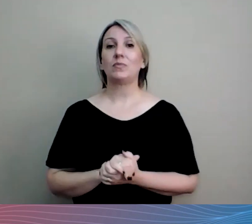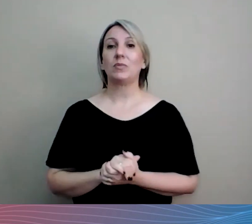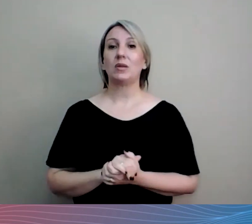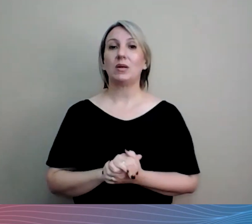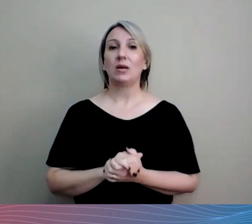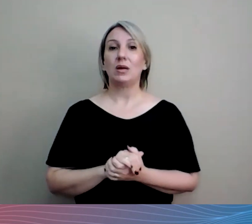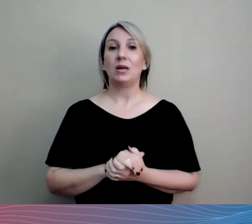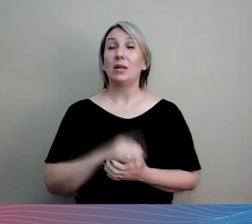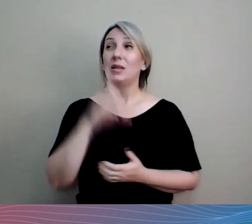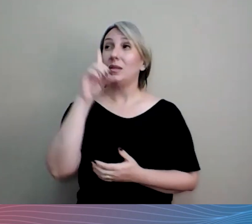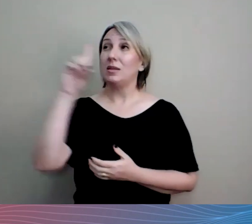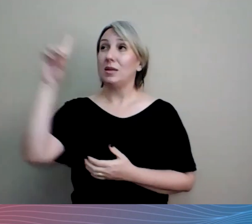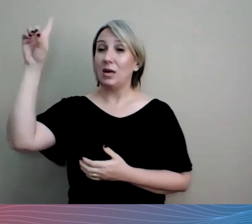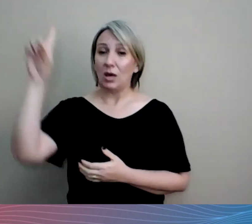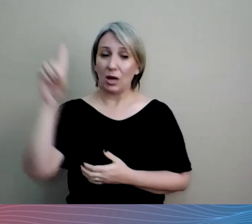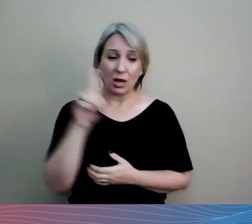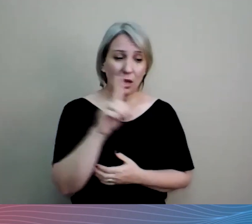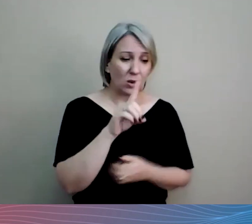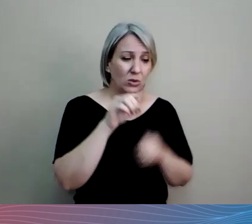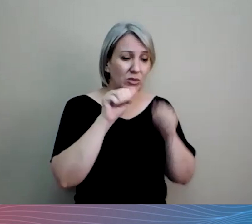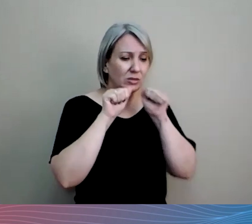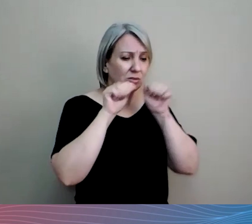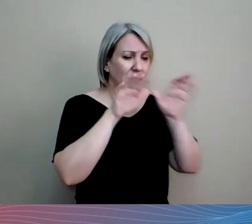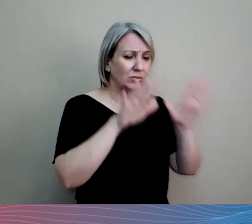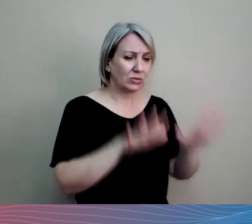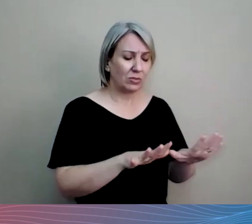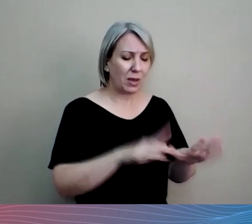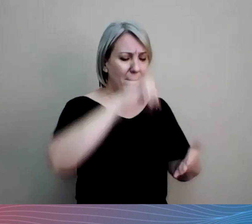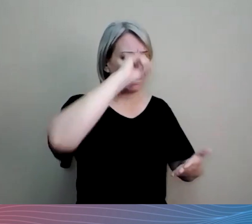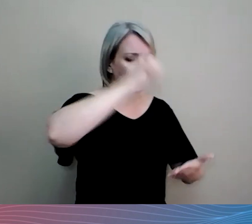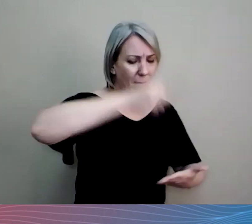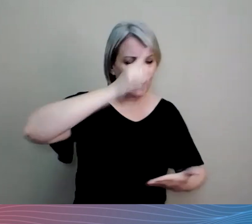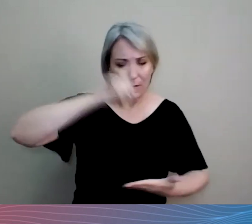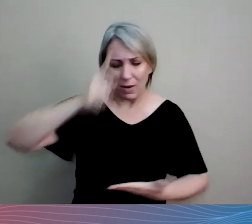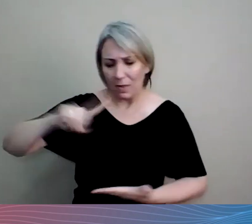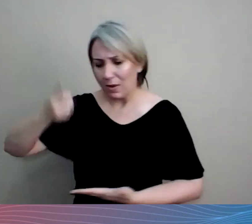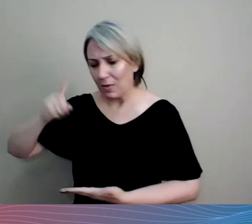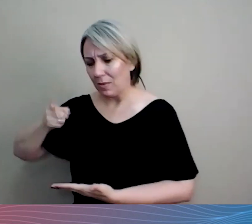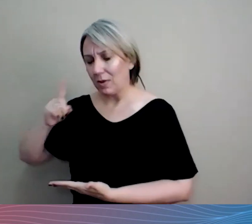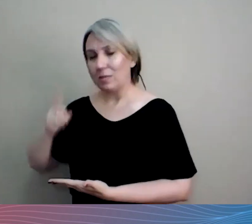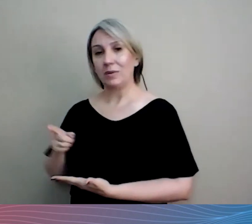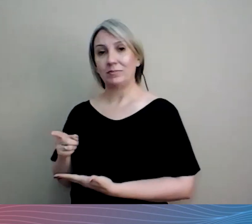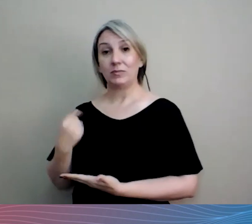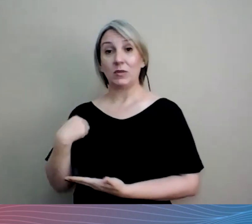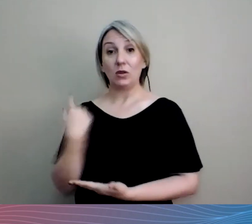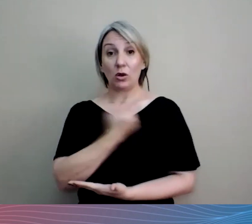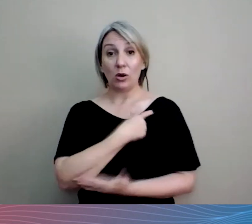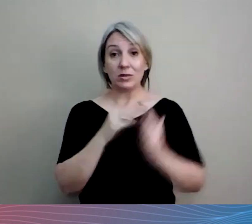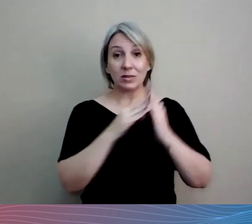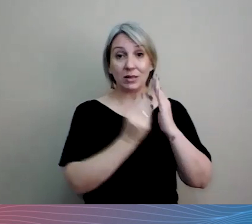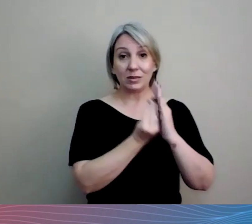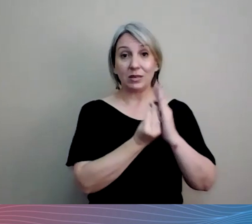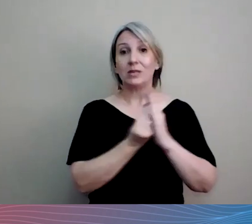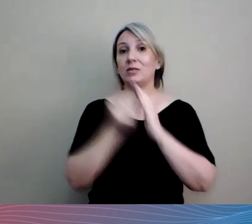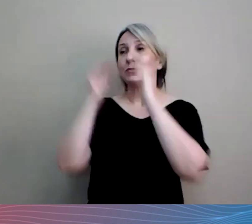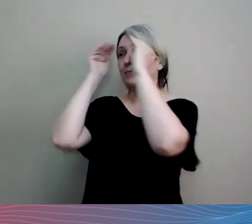todos, Ele é quem manda. Nós, no corpo, obedecemos ao Senhor, e o próprio Senhor